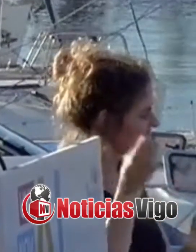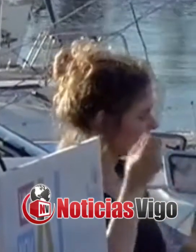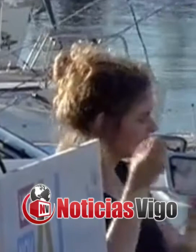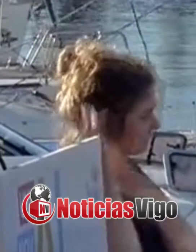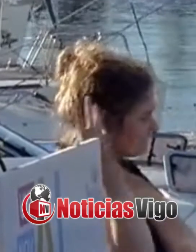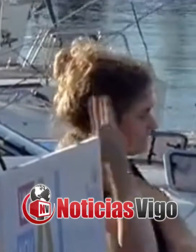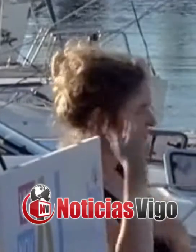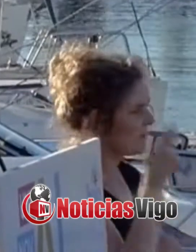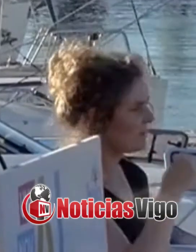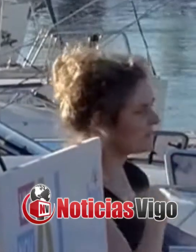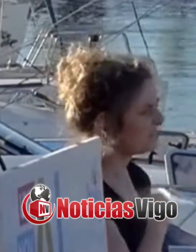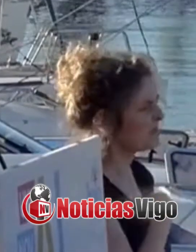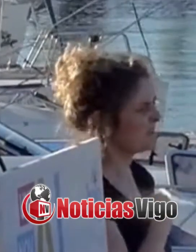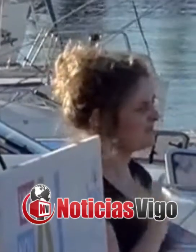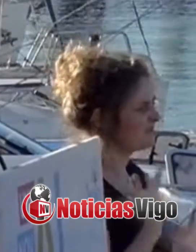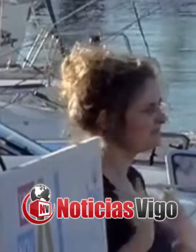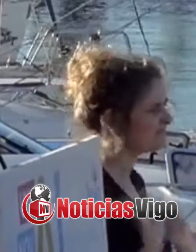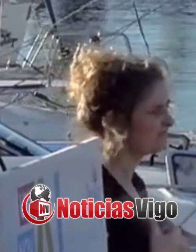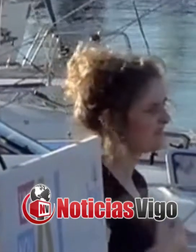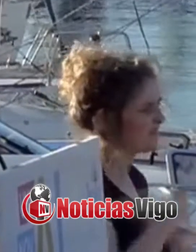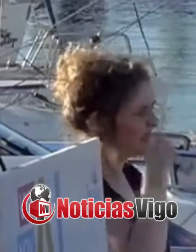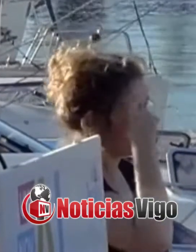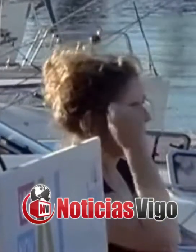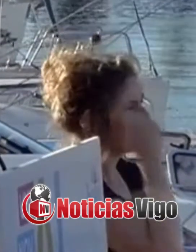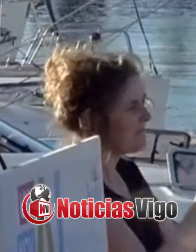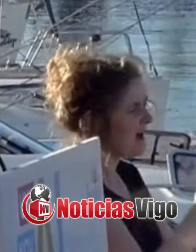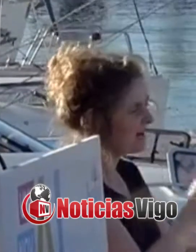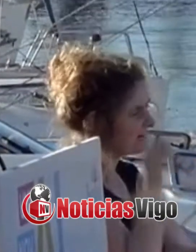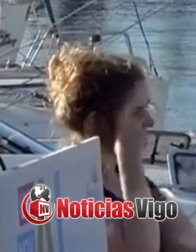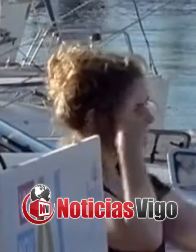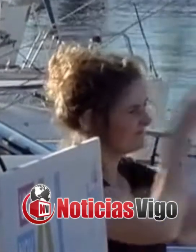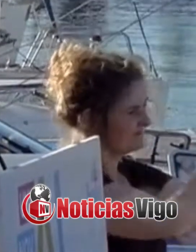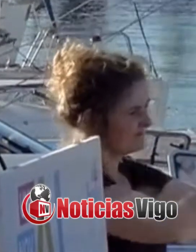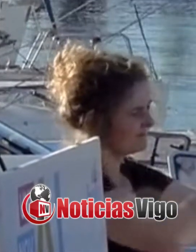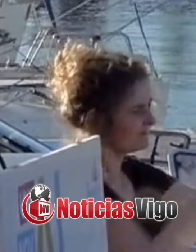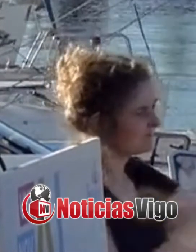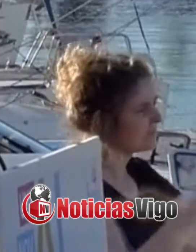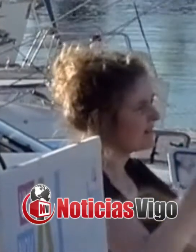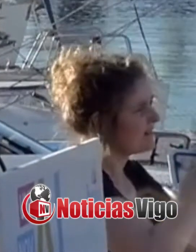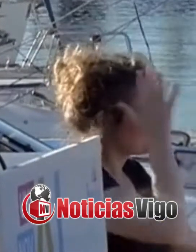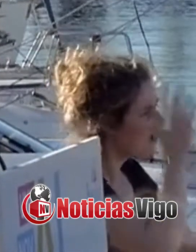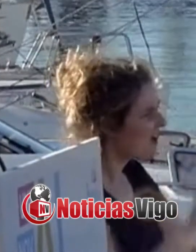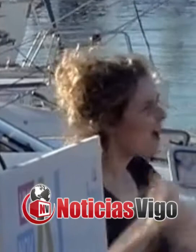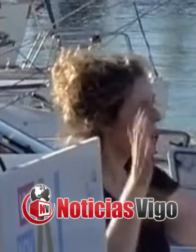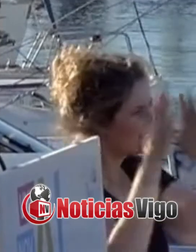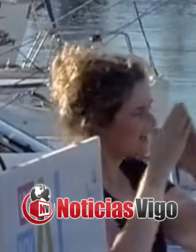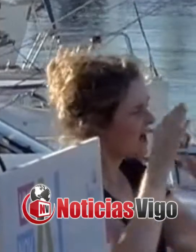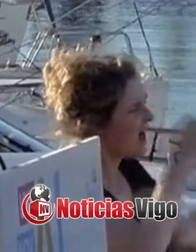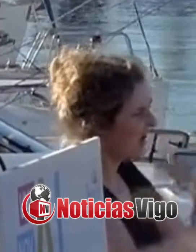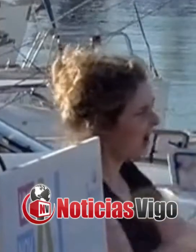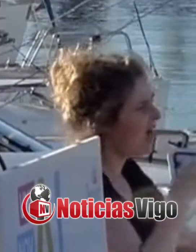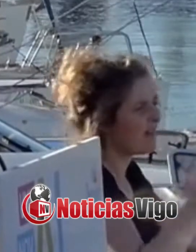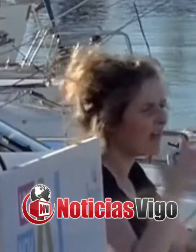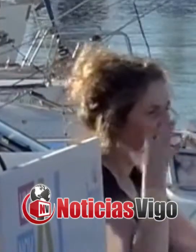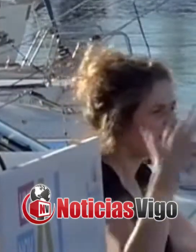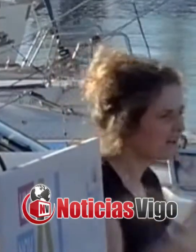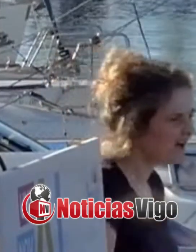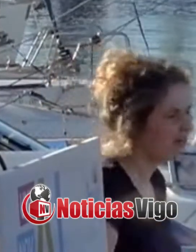pesimismo e a resignación, de marcar grandes metas, de ter soños e facelos